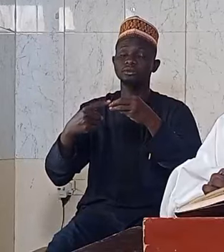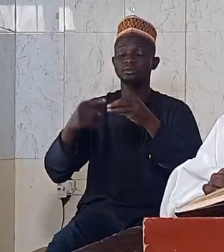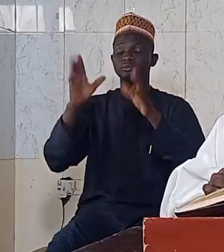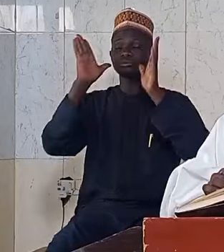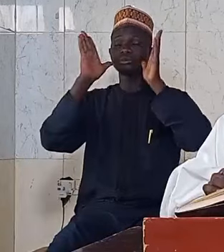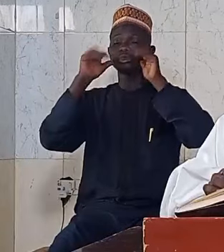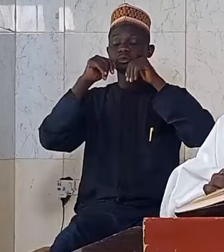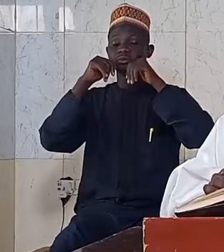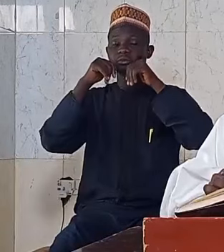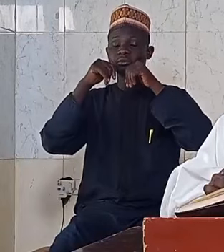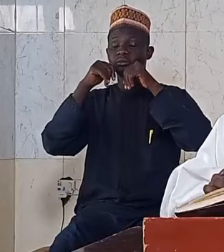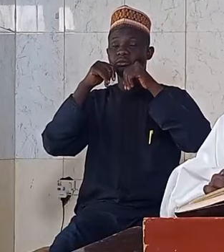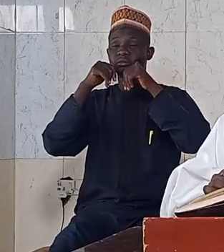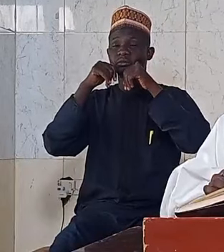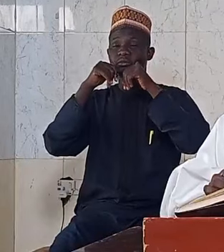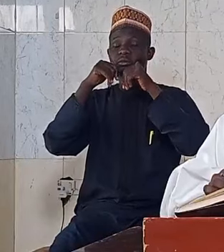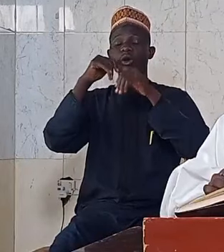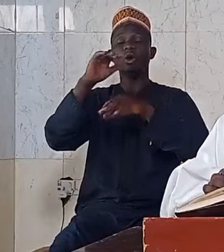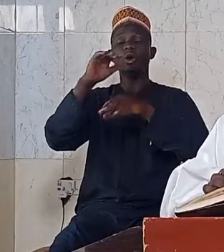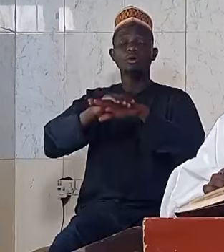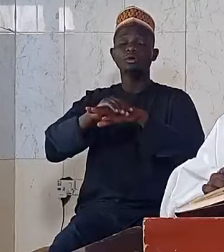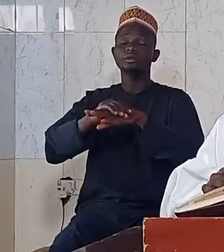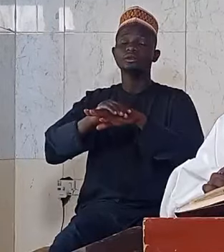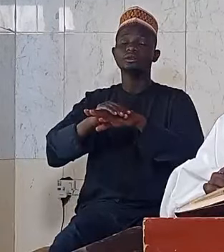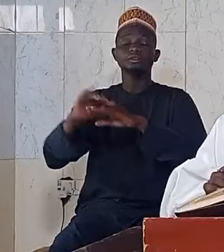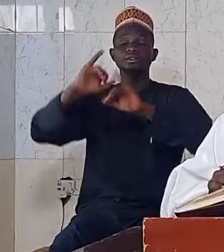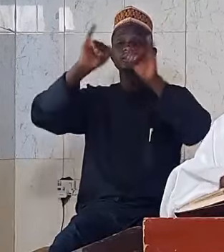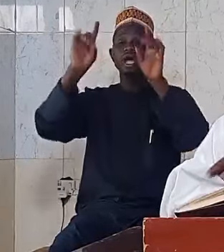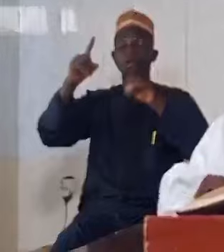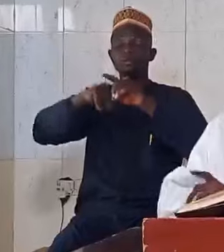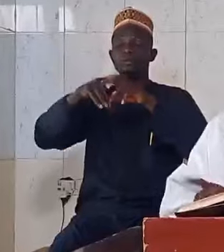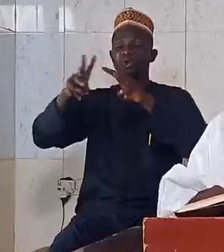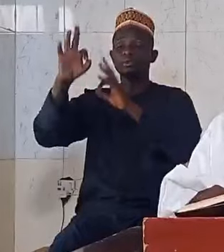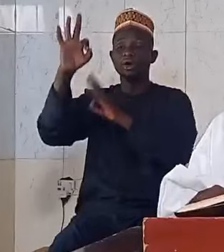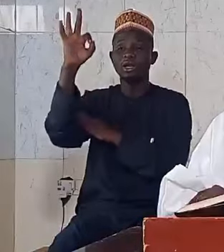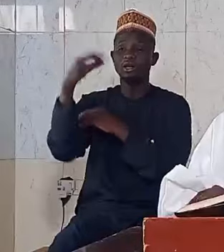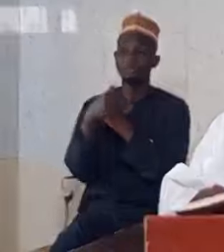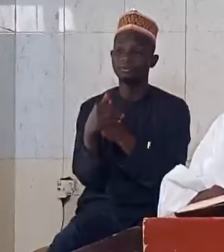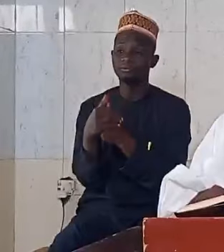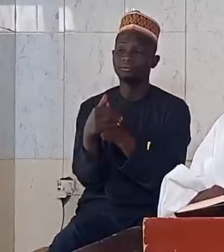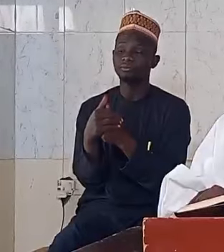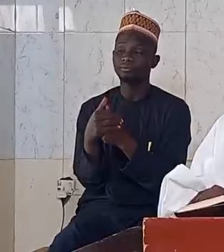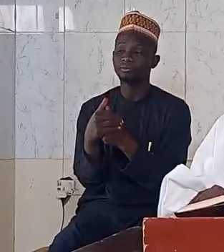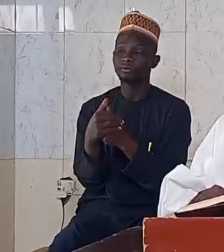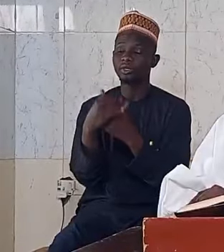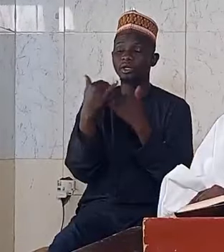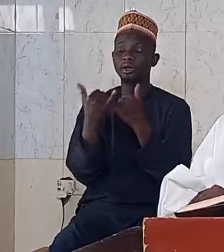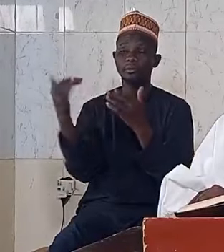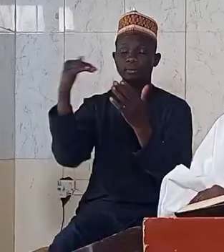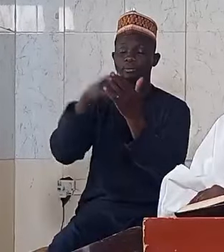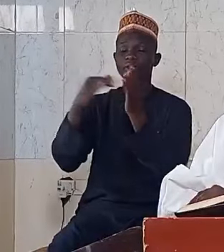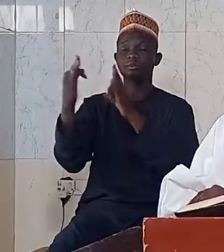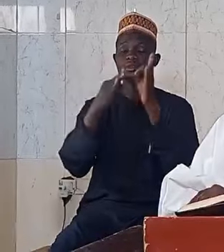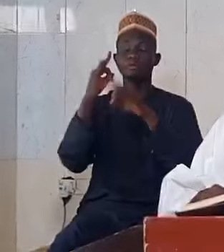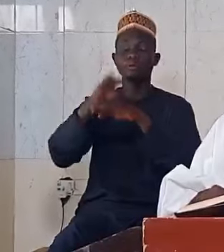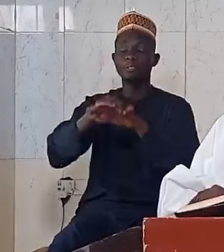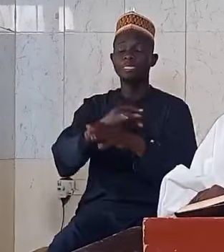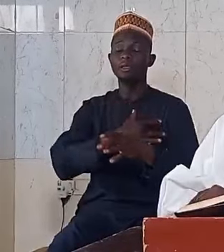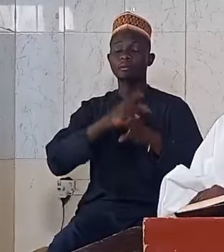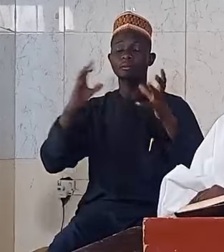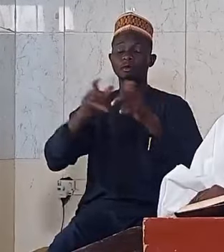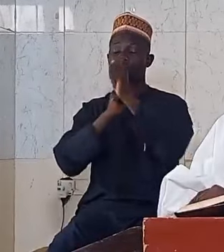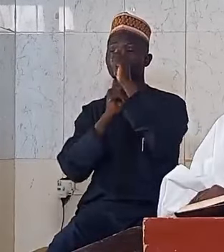مؤمني أكن جهادي في سبيل الله دبيان بقواب الله دامي